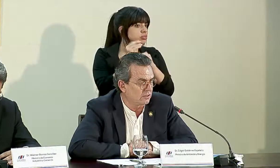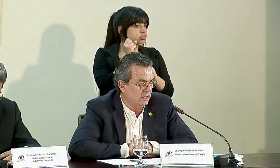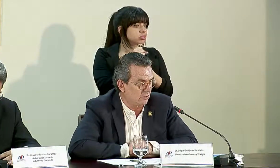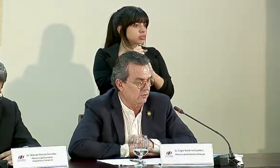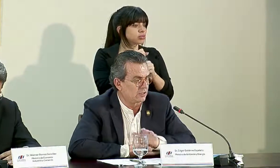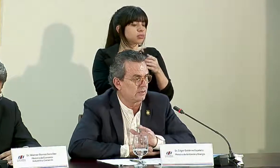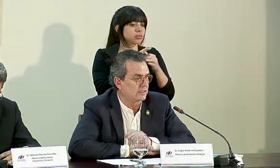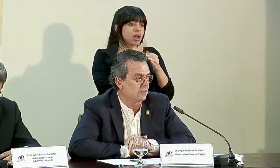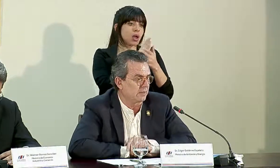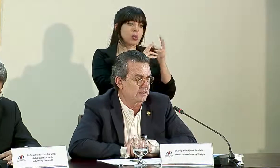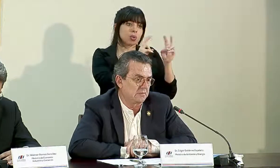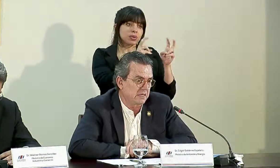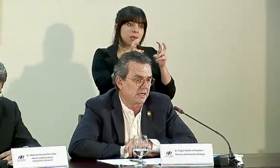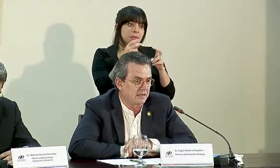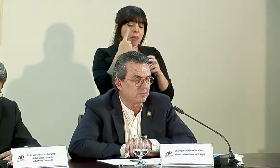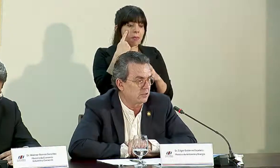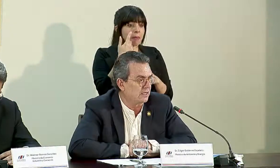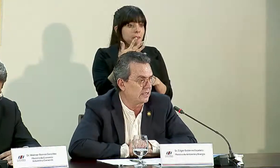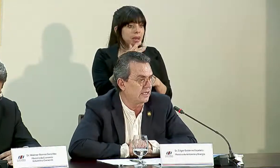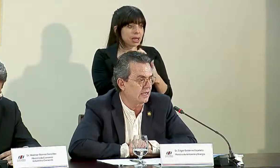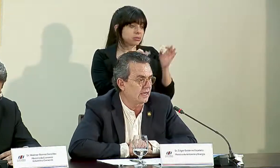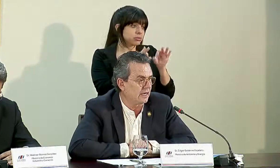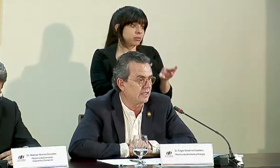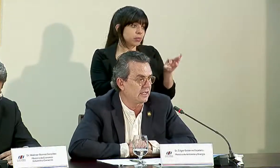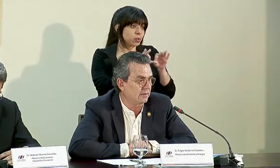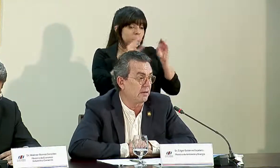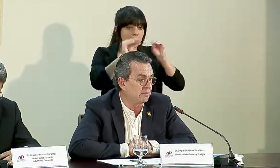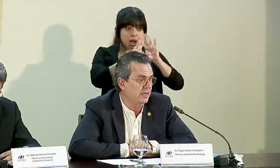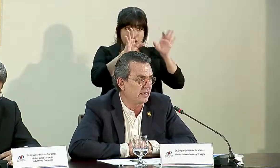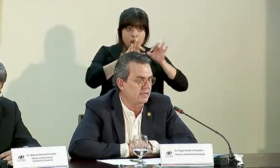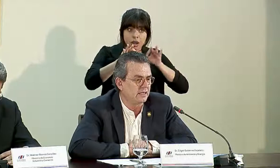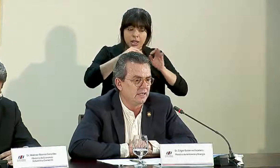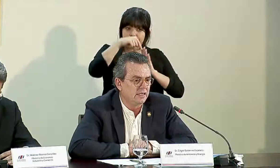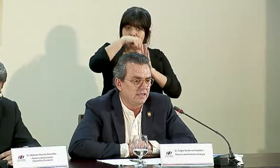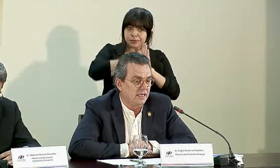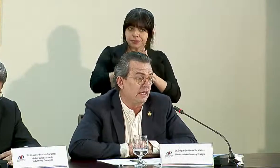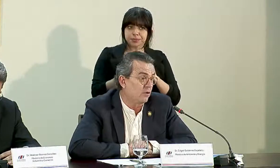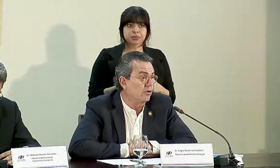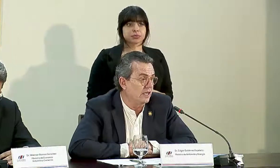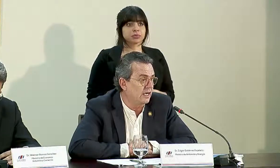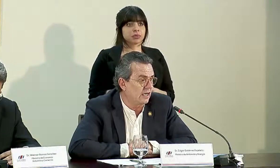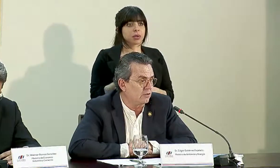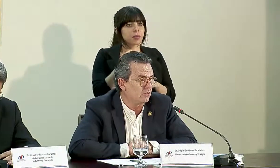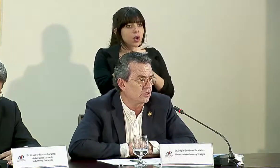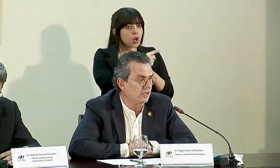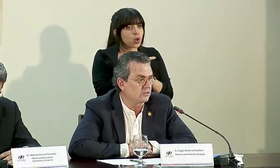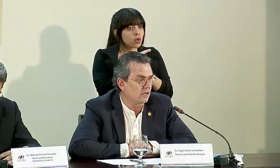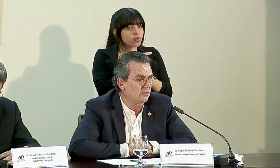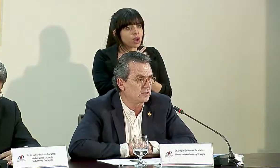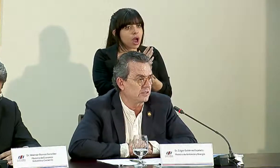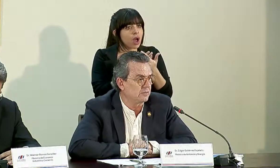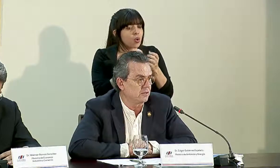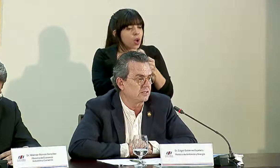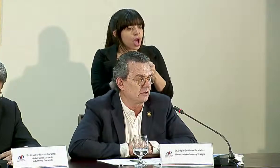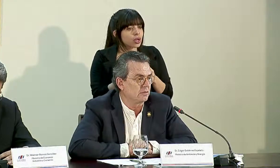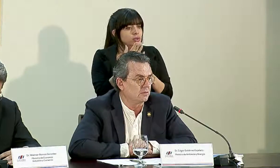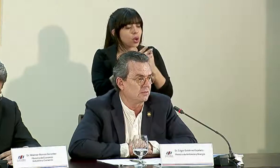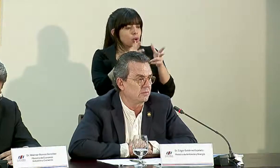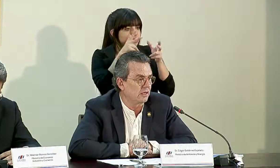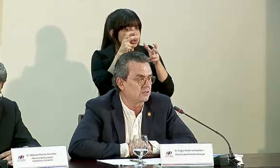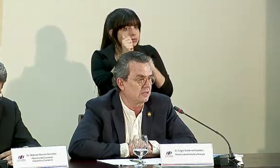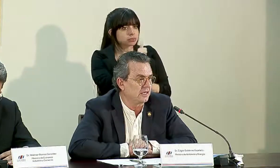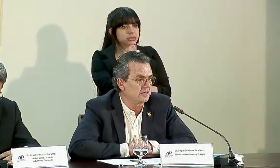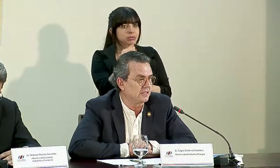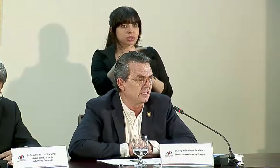sobre asuntos, algunos temas que me parecía a mí que era importante que aclarara y que ampliara, y que corrigiera en algunos casos algunas percepciones que los